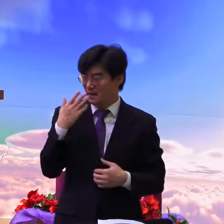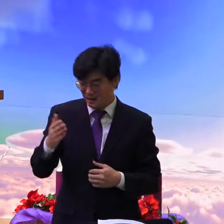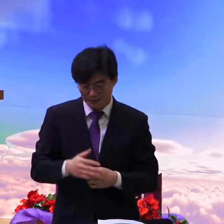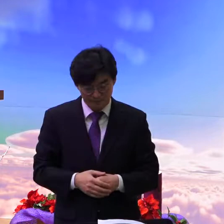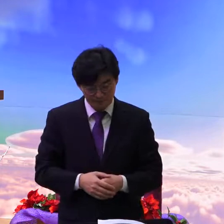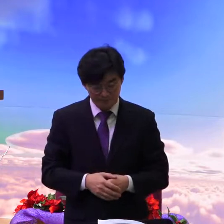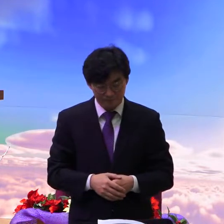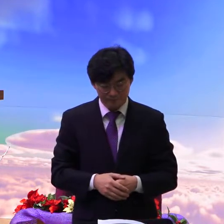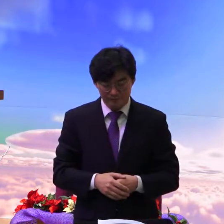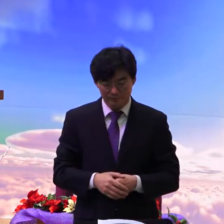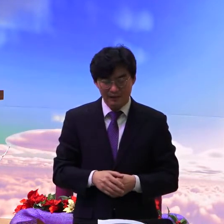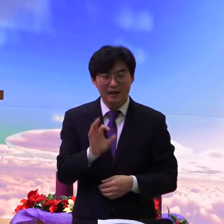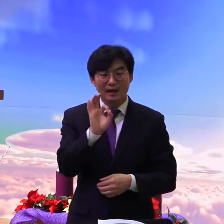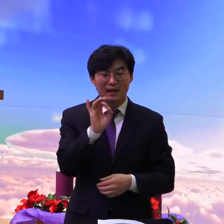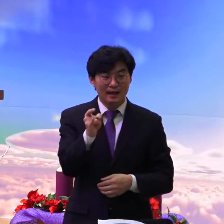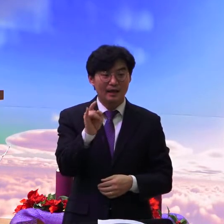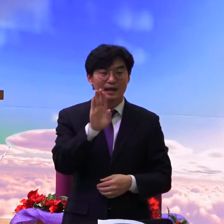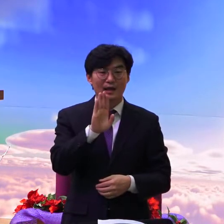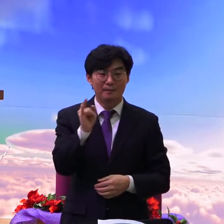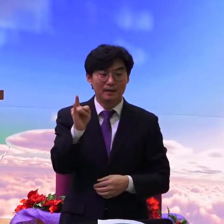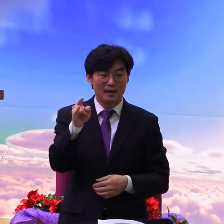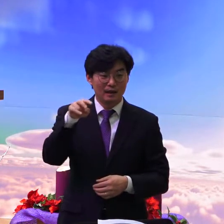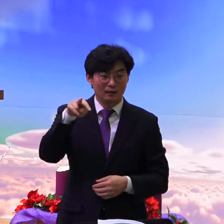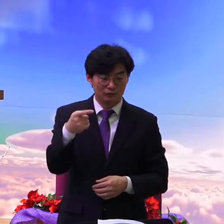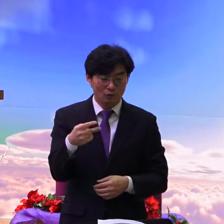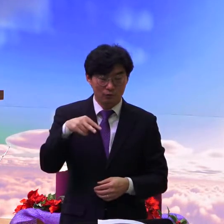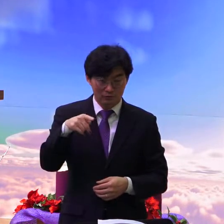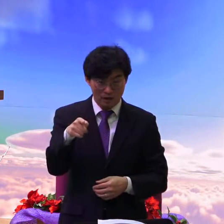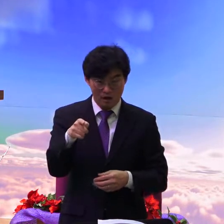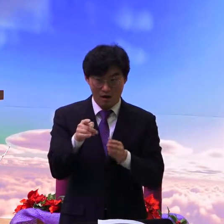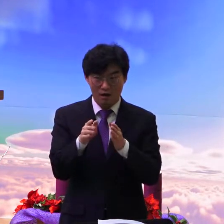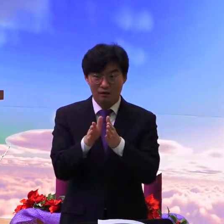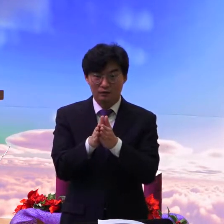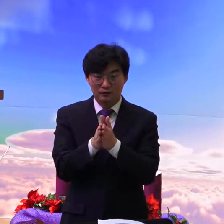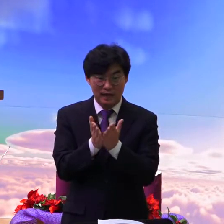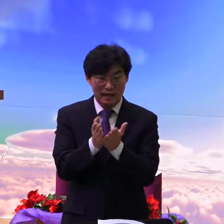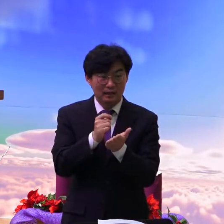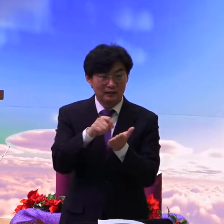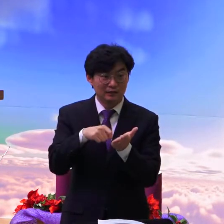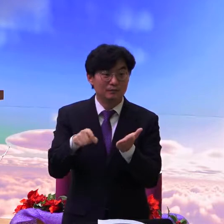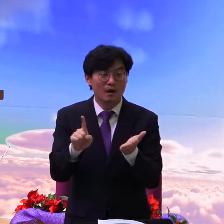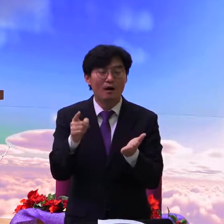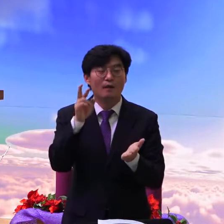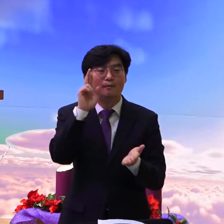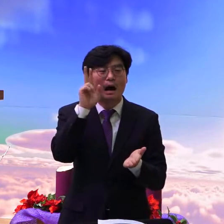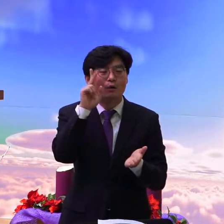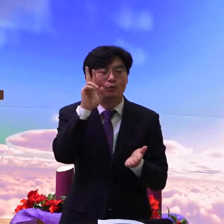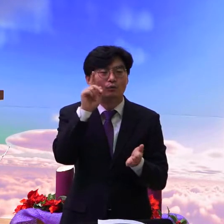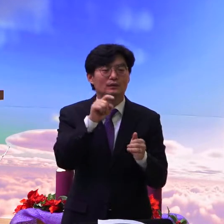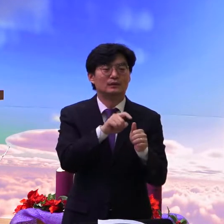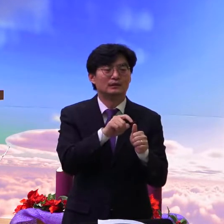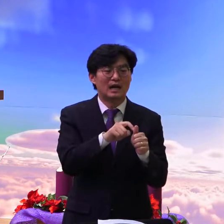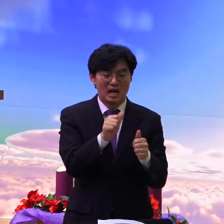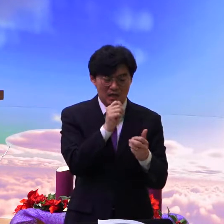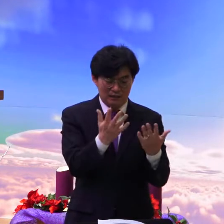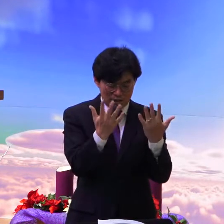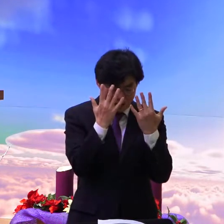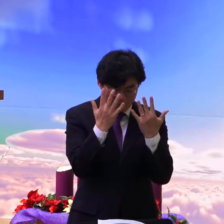여러분 아시듯이 옥중서신입니다. 바울이 감옥에서 쓴 편지라고 하는 것이죠. 근데